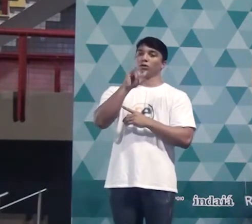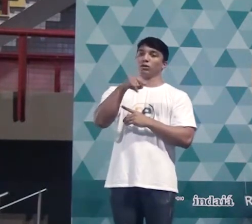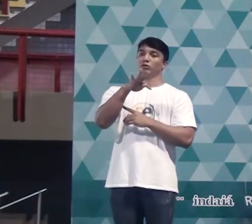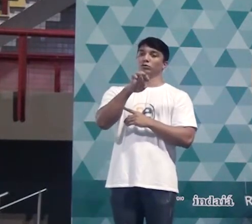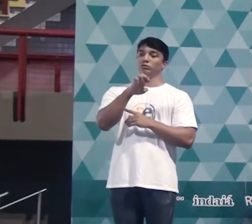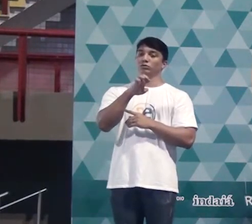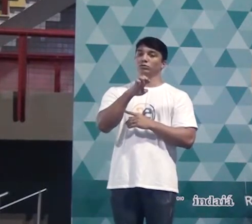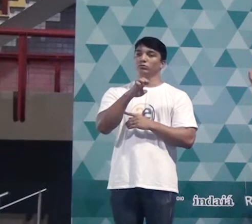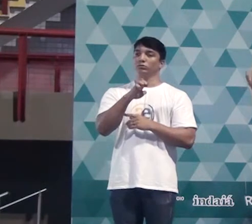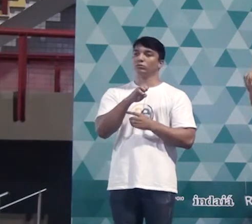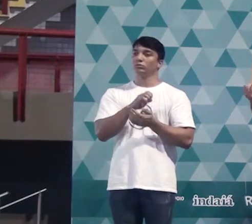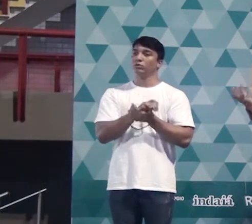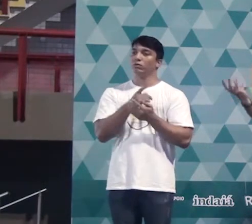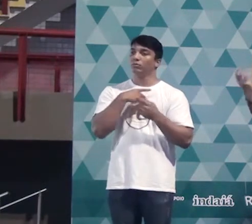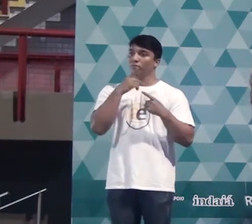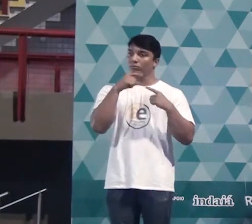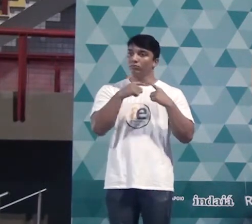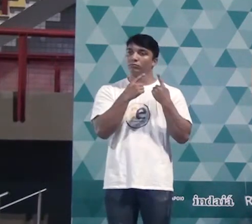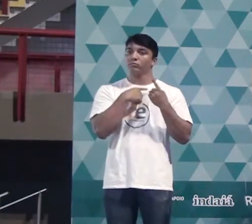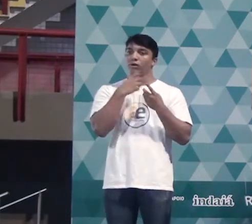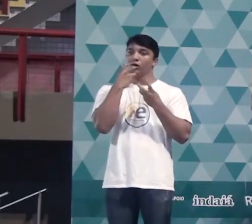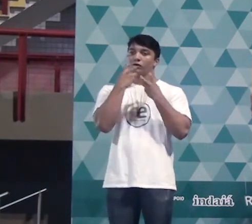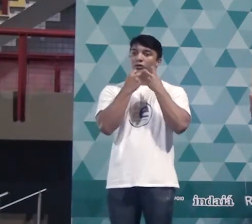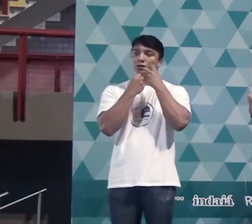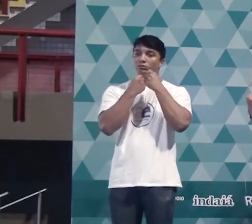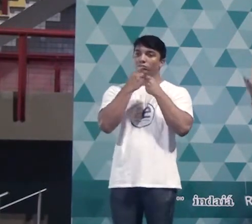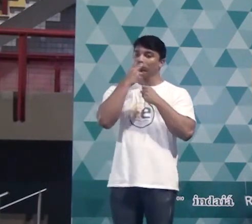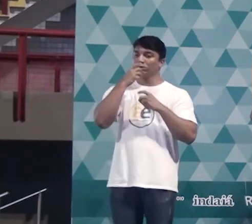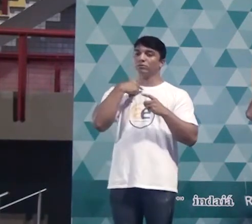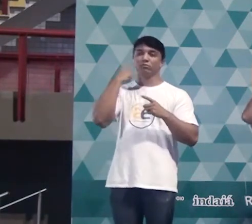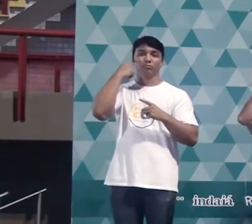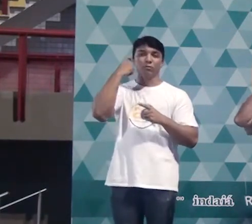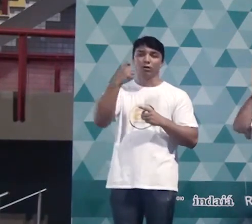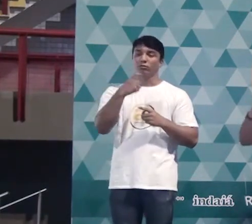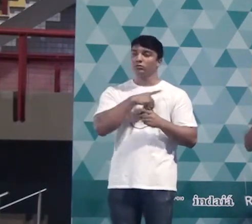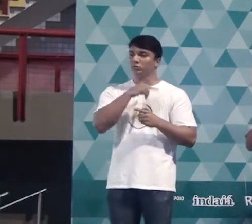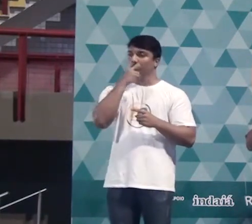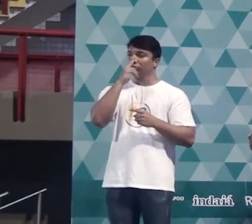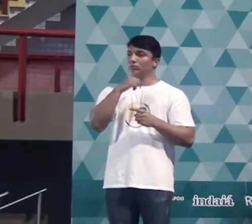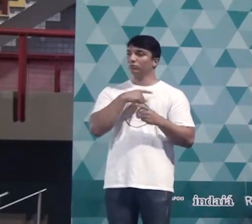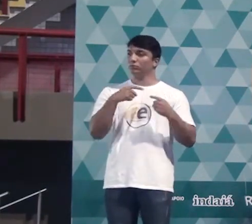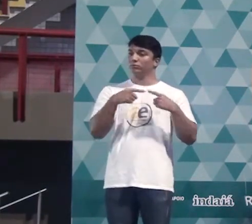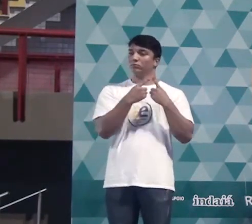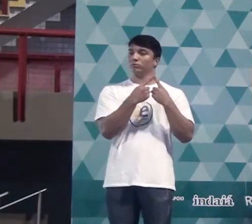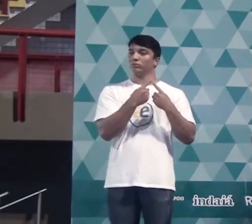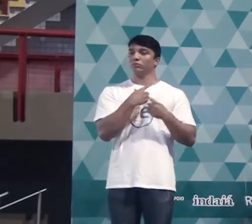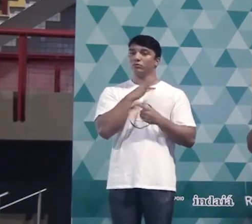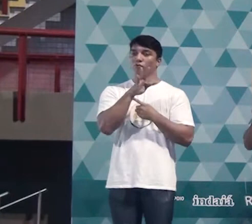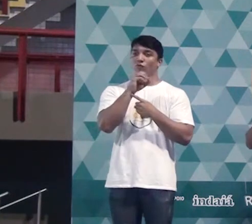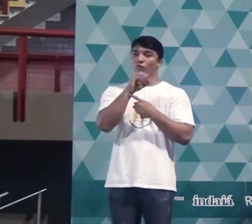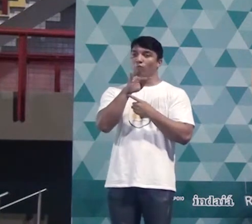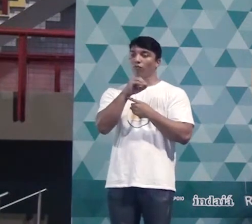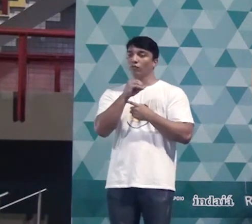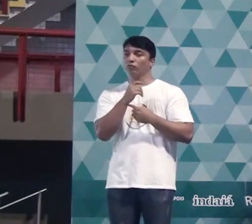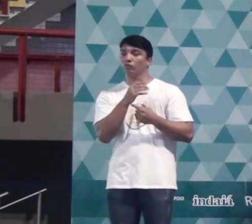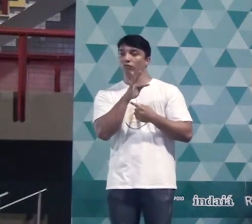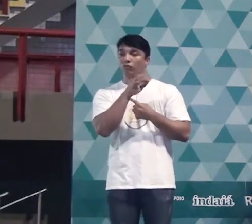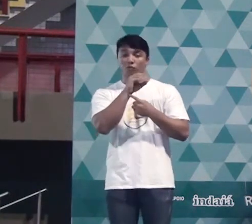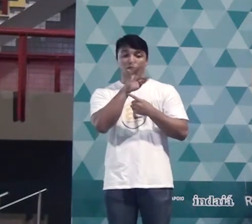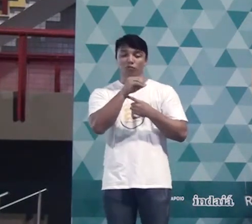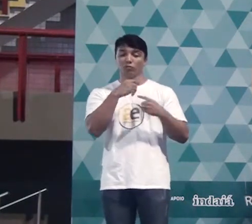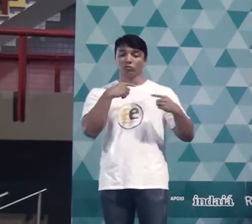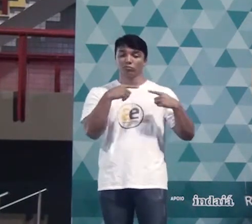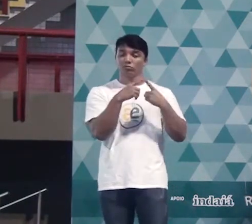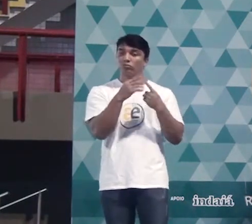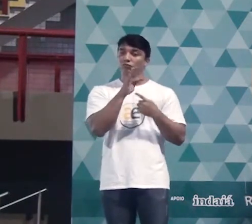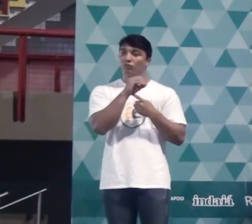crocante. Crocante, não parece que está comendo uma bolacha creme cracker, né? É baseada no som. A palavra fofo, né? A palavra fofo tem uma